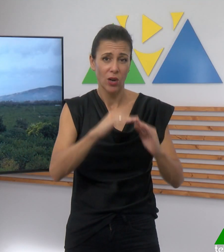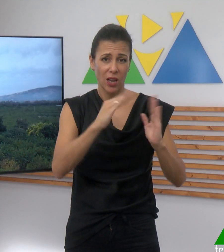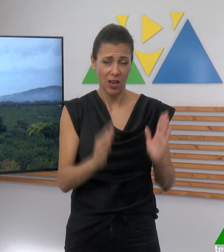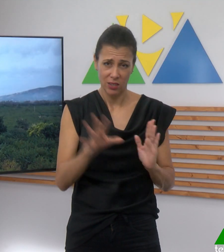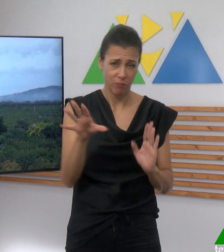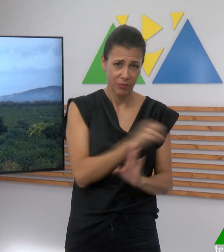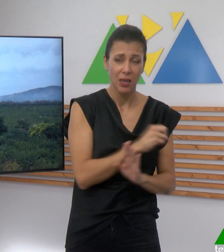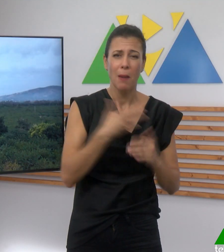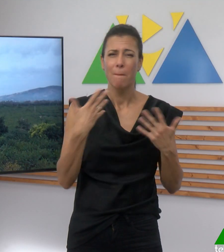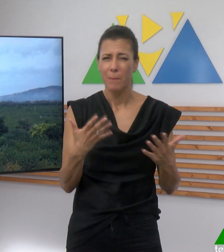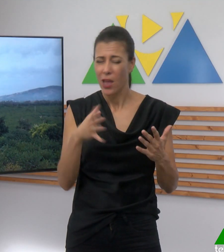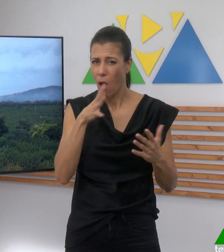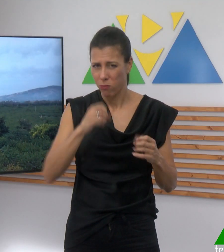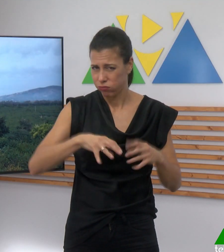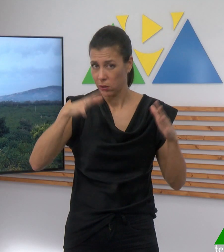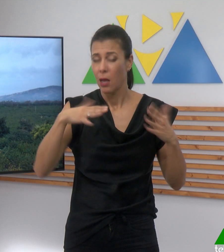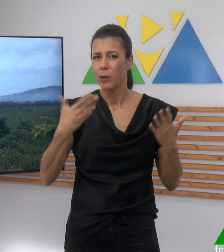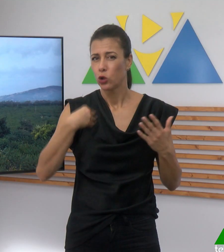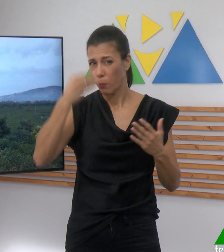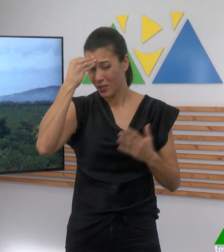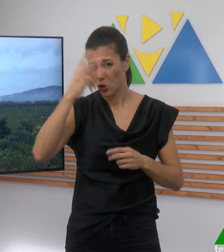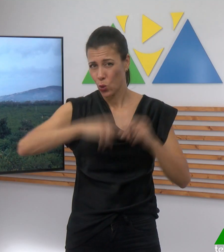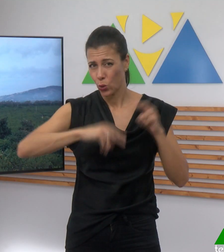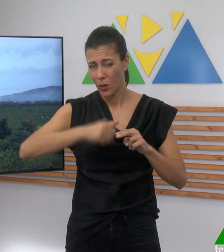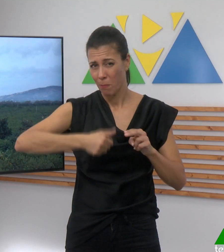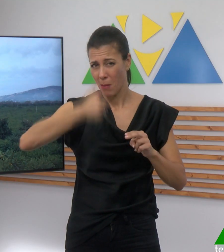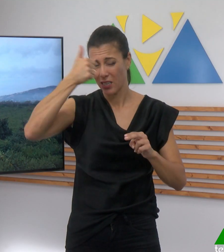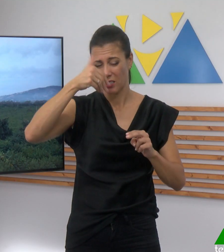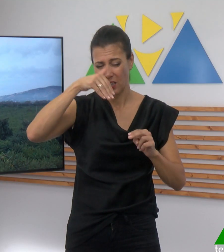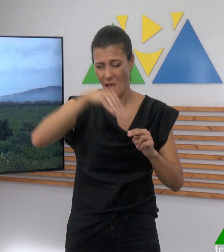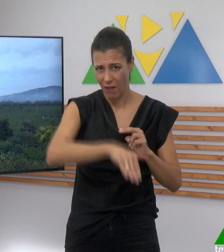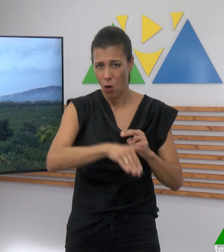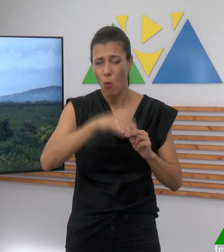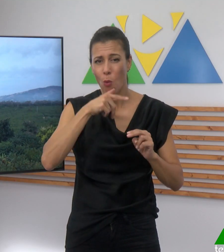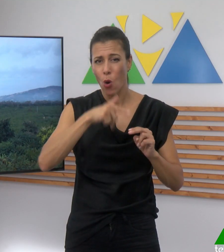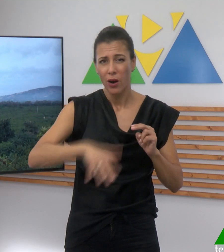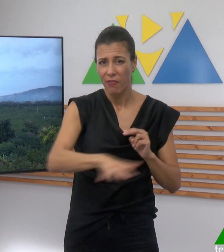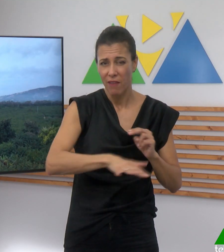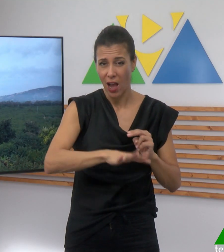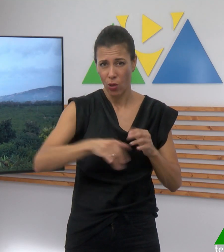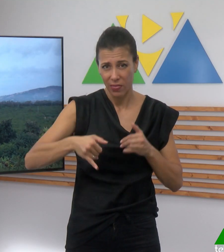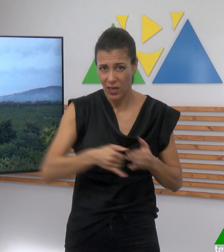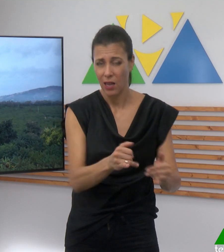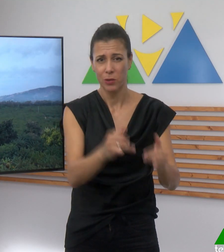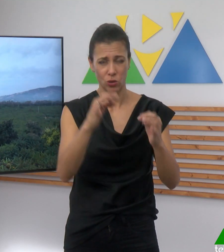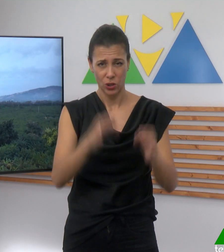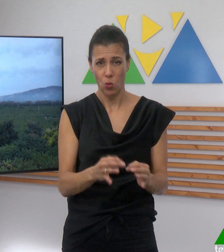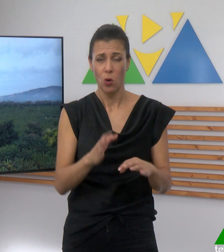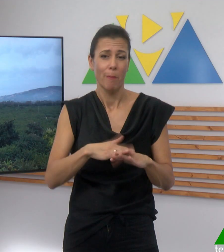Pero debía estar construida mucho más abajo es decir por debajo del camino pero no lo sabemos ahora